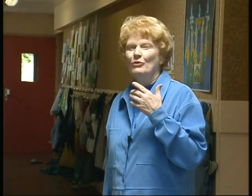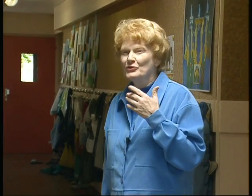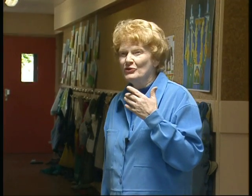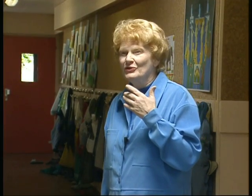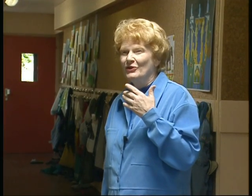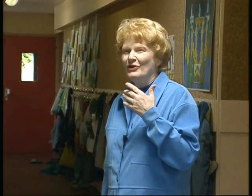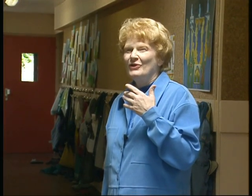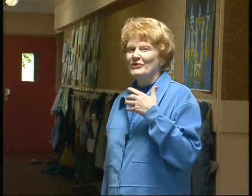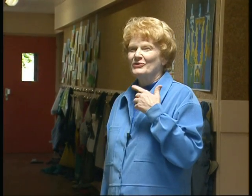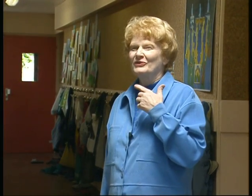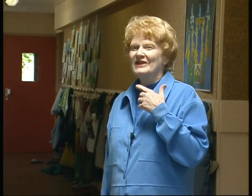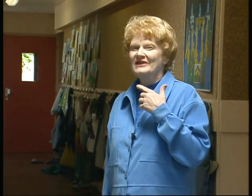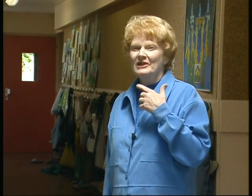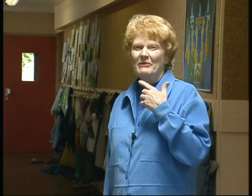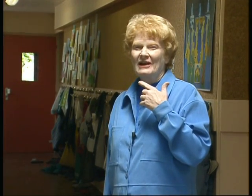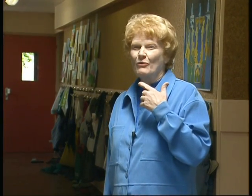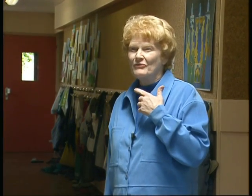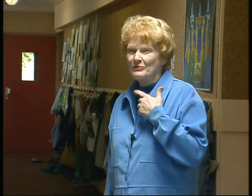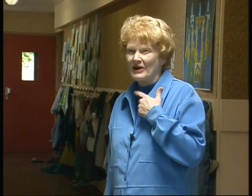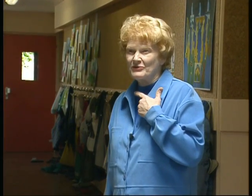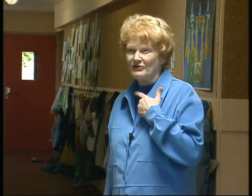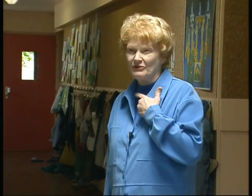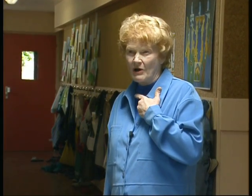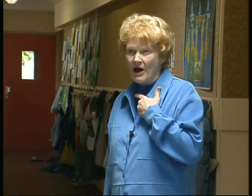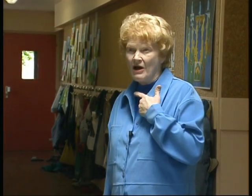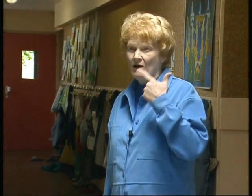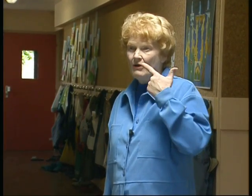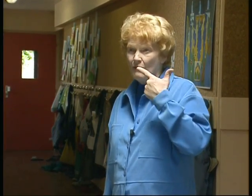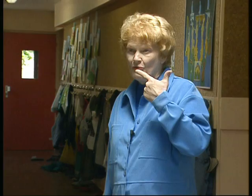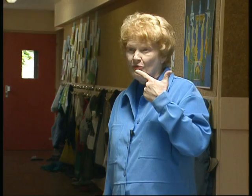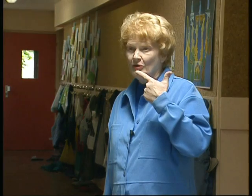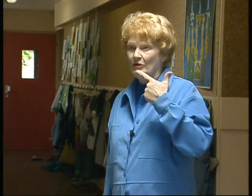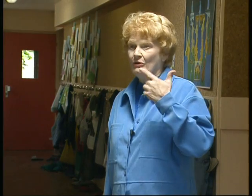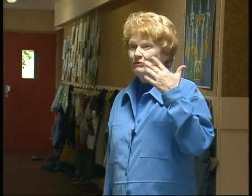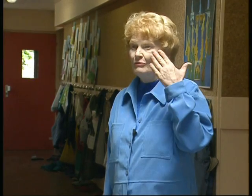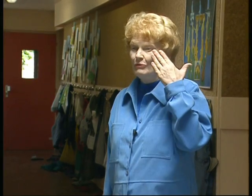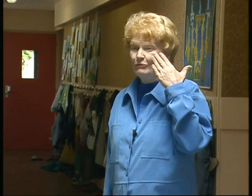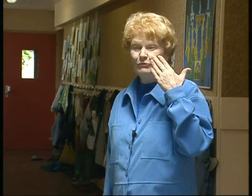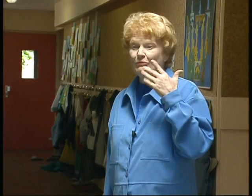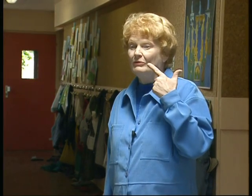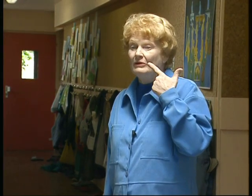les consonnes sont indiquées par la configuration des doigts, le...